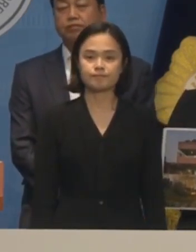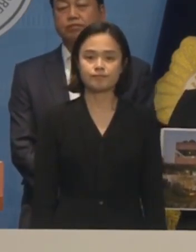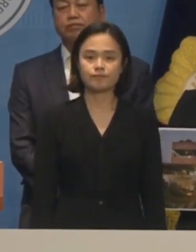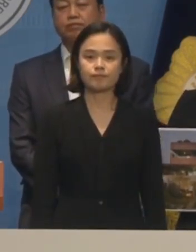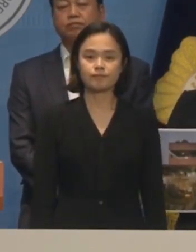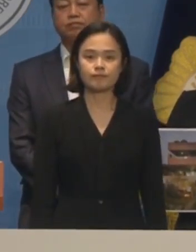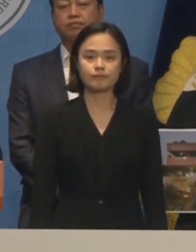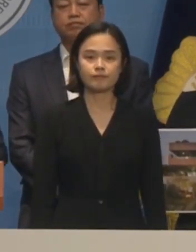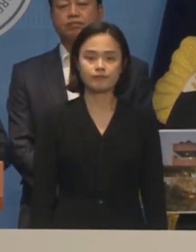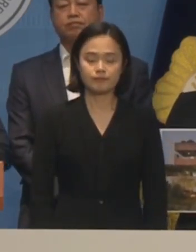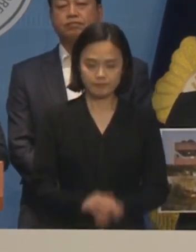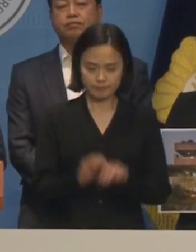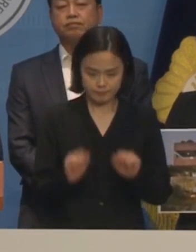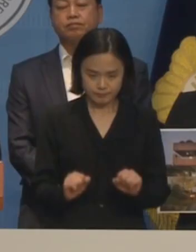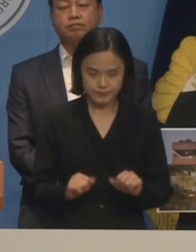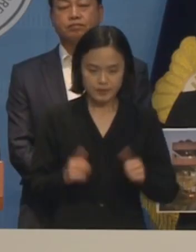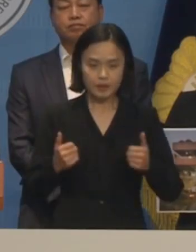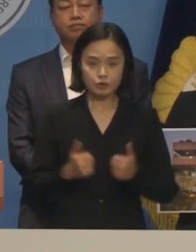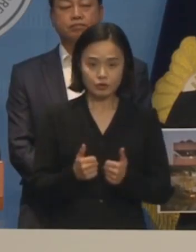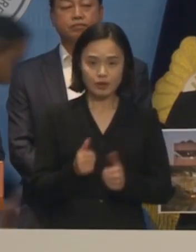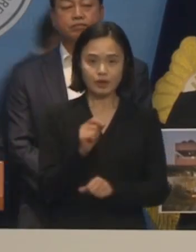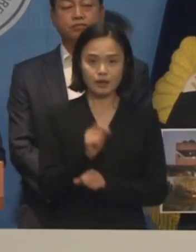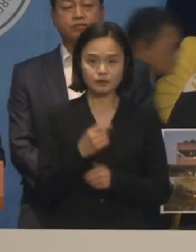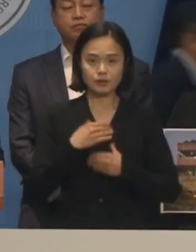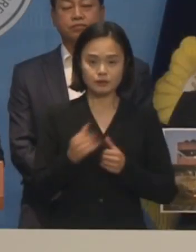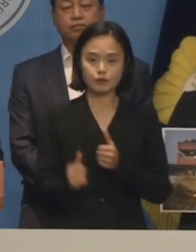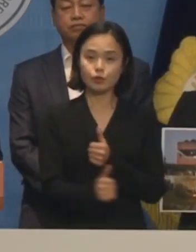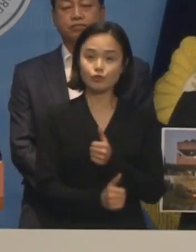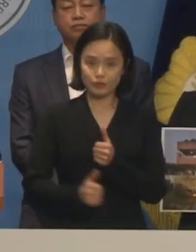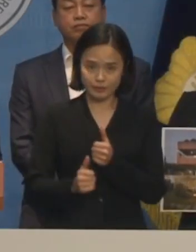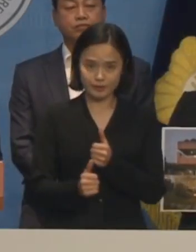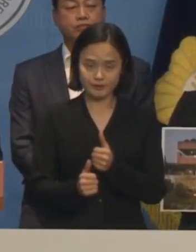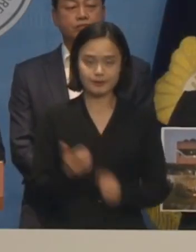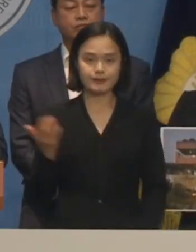네, 국회 행정안전위원 최현일 의원입니다.